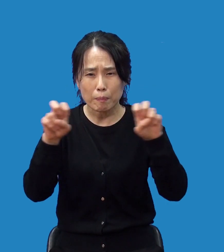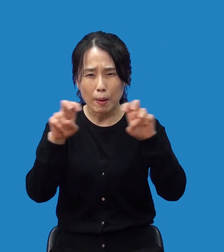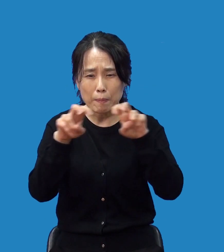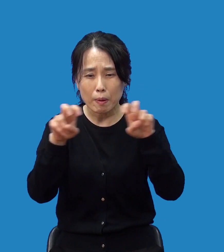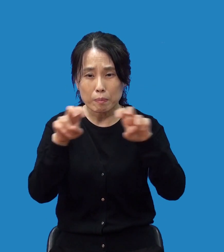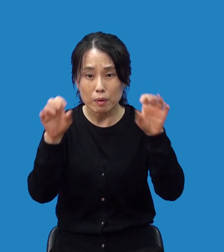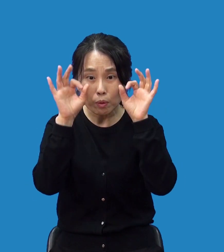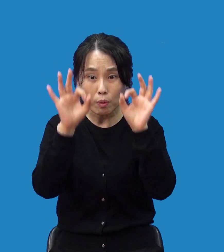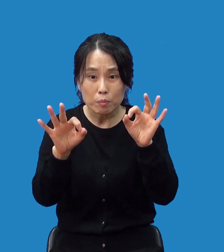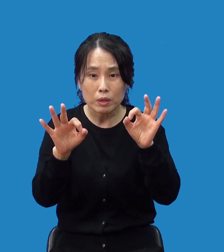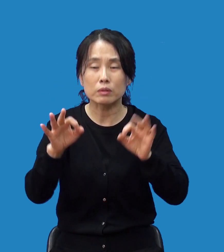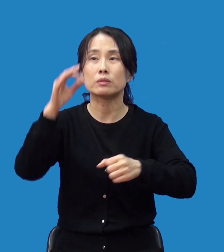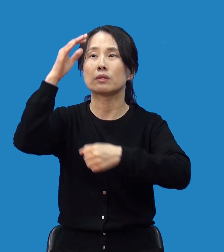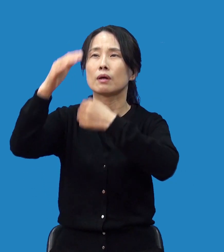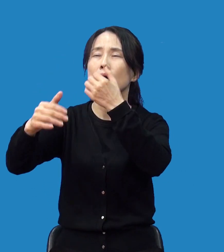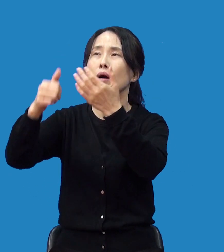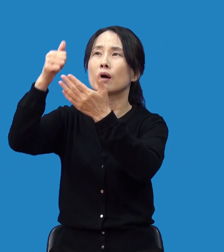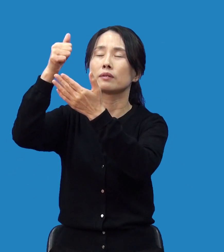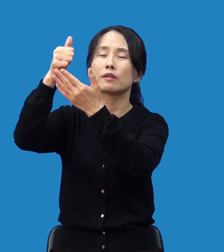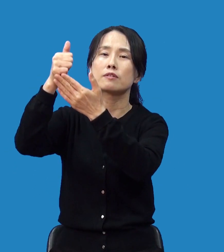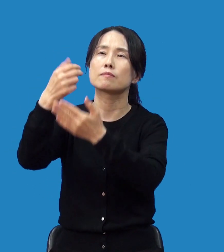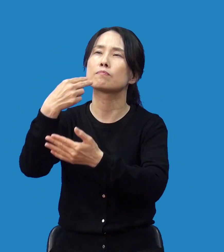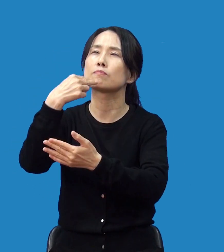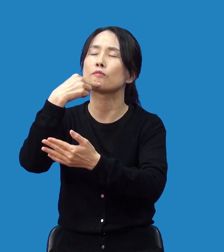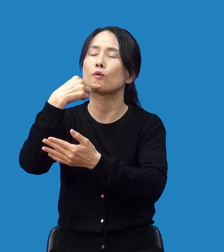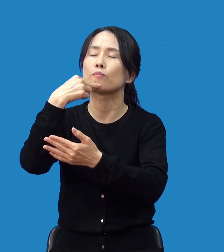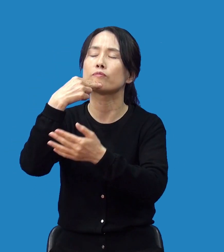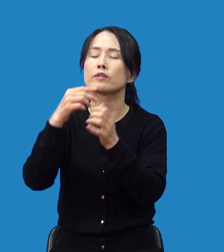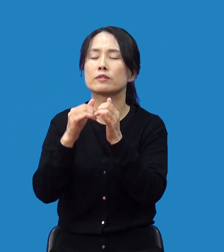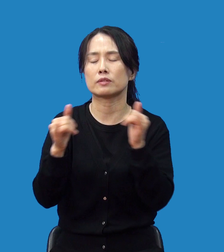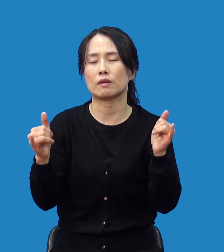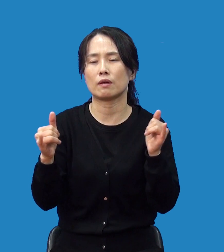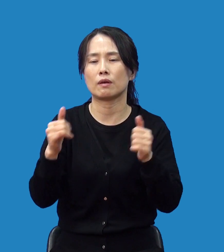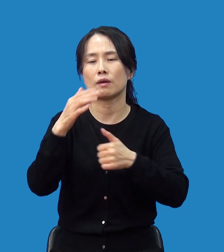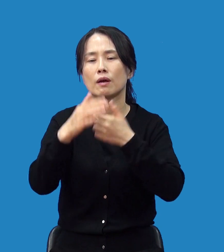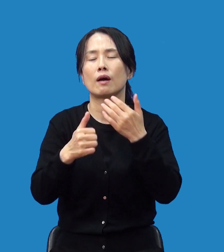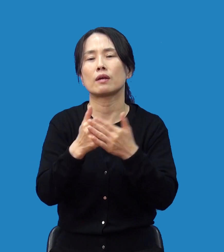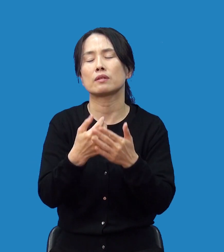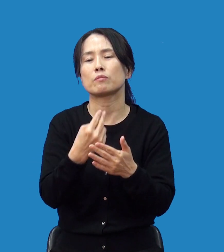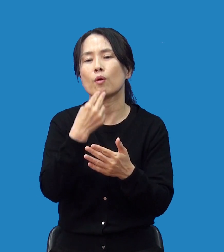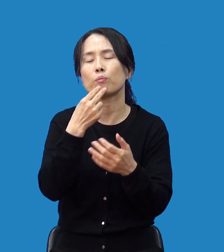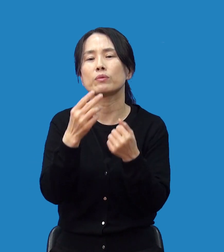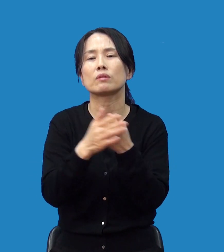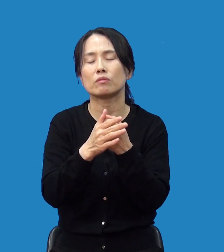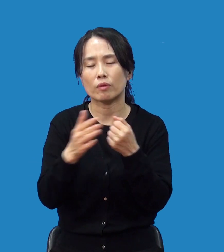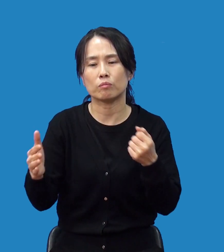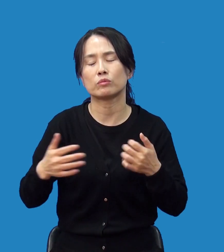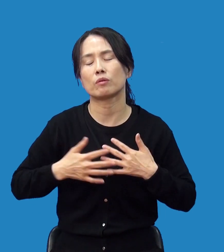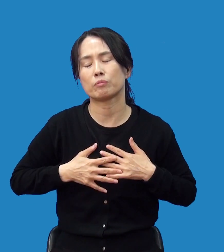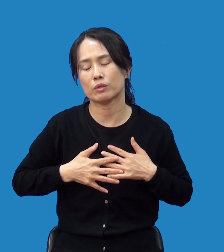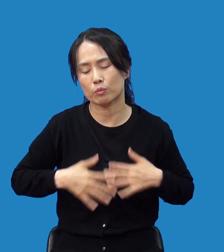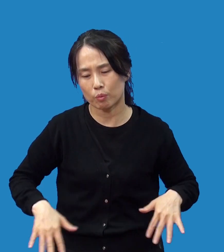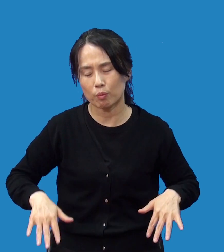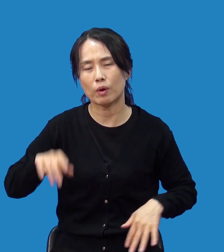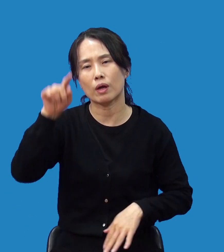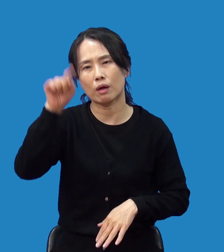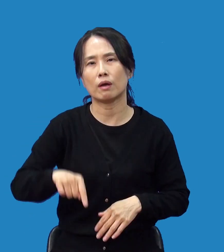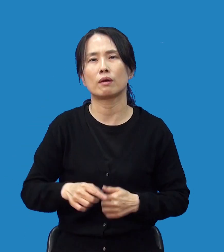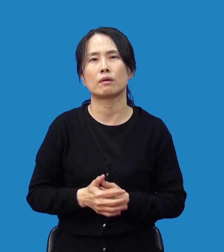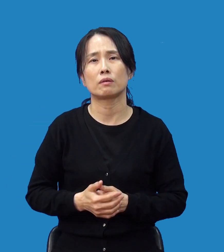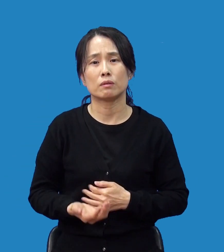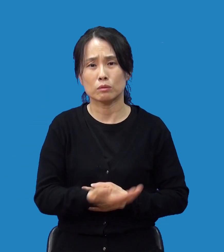보면요, 하나님 없음이 자리 잡고 있어요. 하나님 부재가 자리 잡고 있어요. 여러분